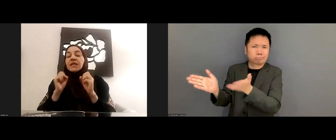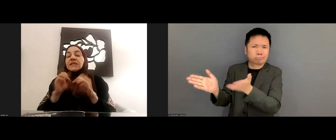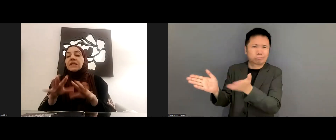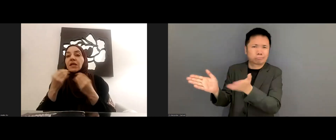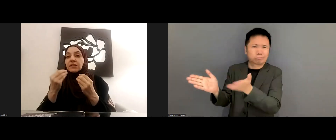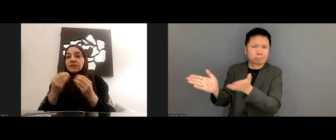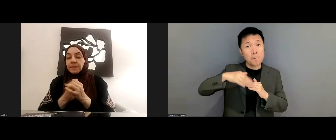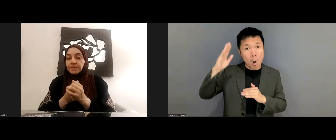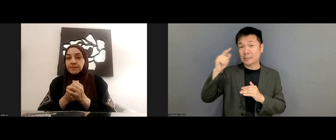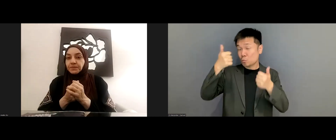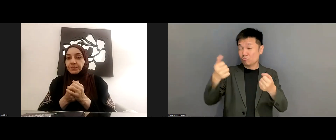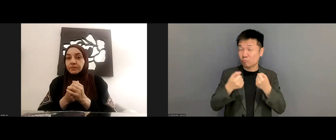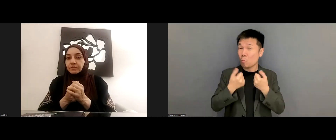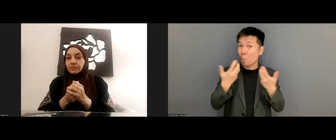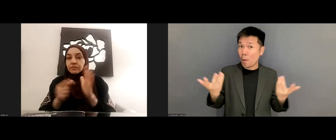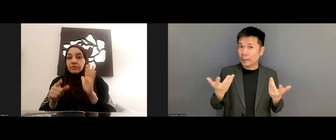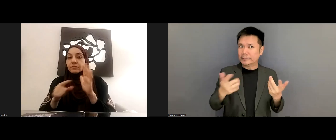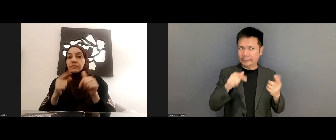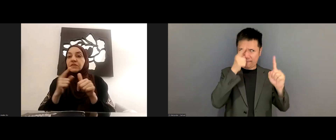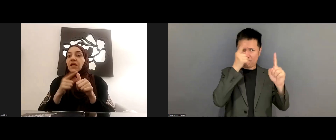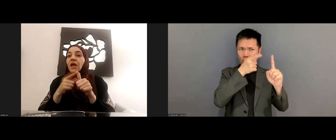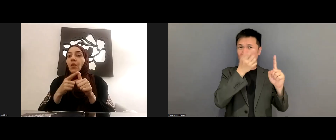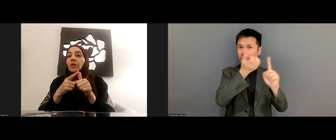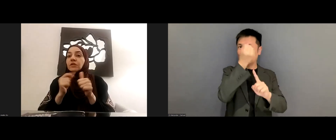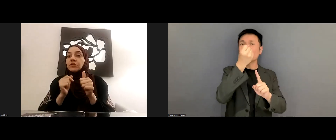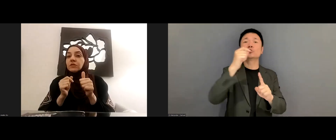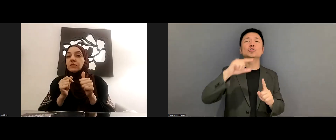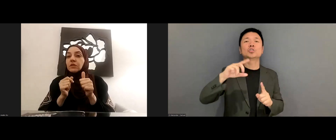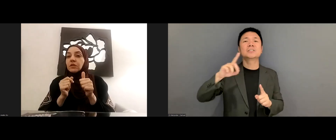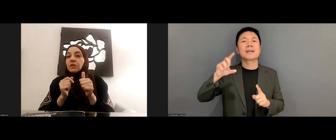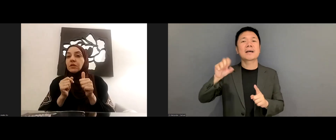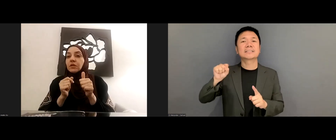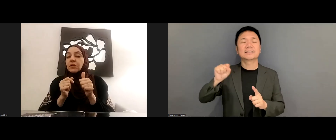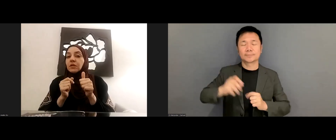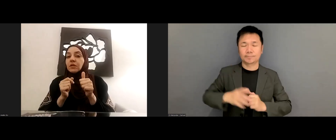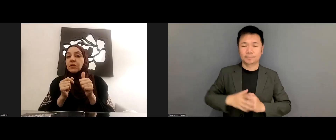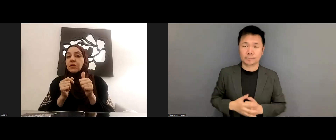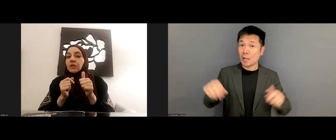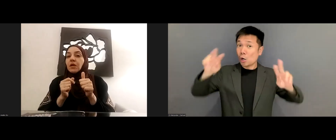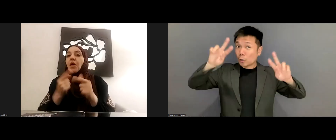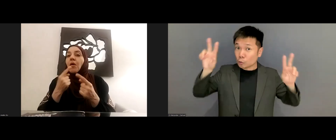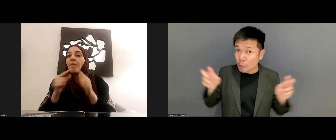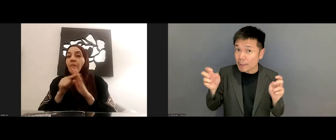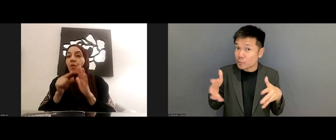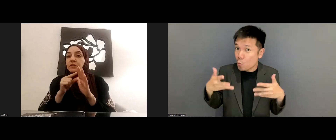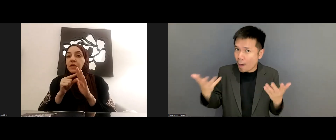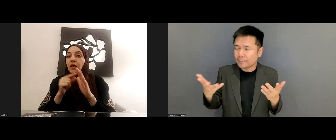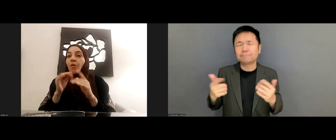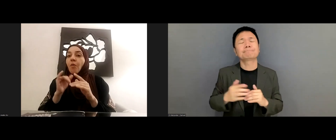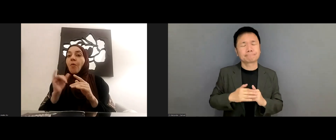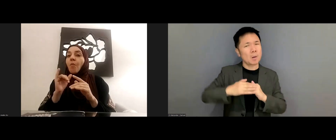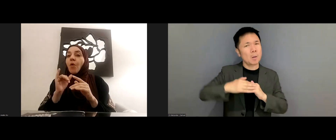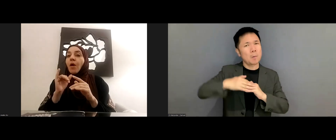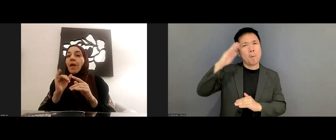العائدة. of the فالعناوين الرئيسية التي تم GDS, and نقاشها the هي main topics تناولت discussed had dealt المواضيع التي تتقاطع أيضا with مع the